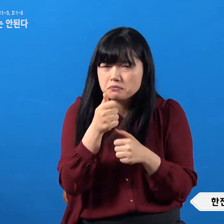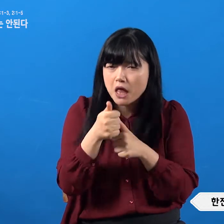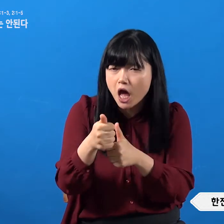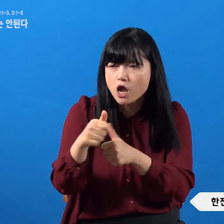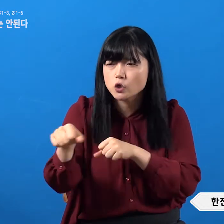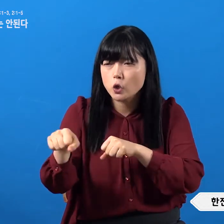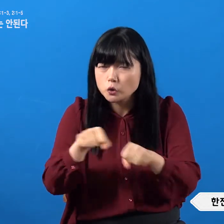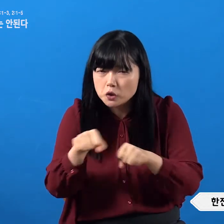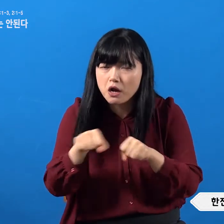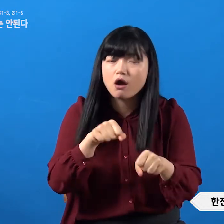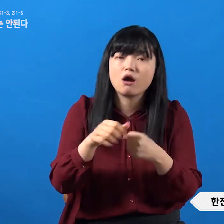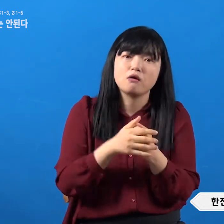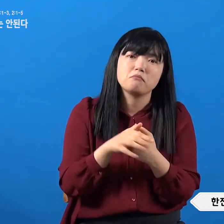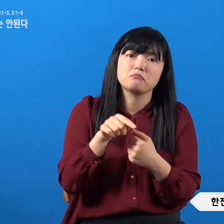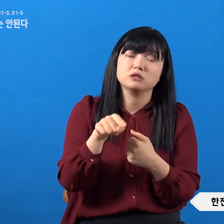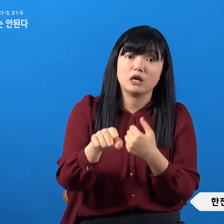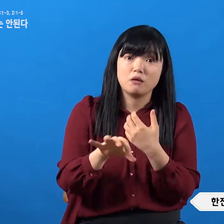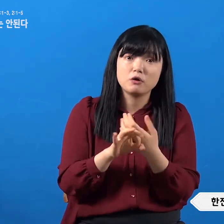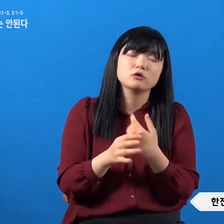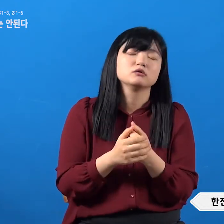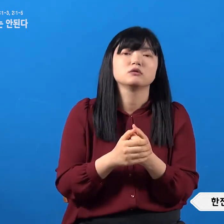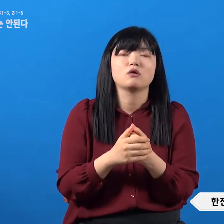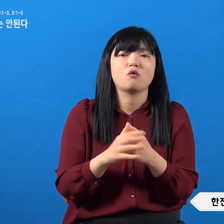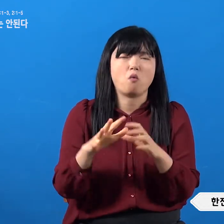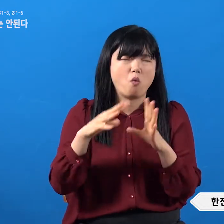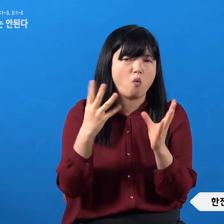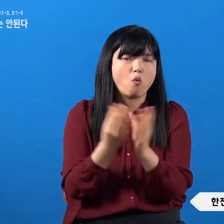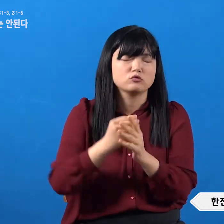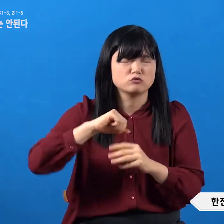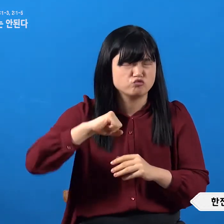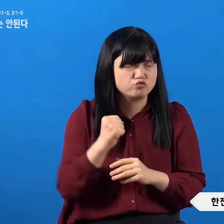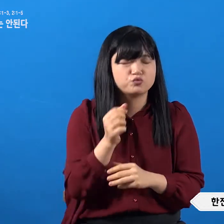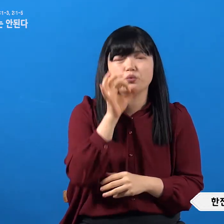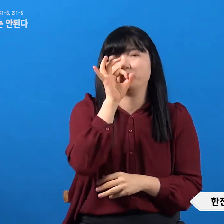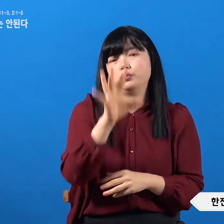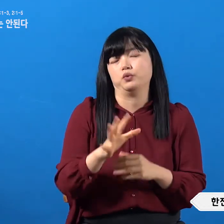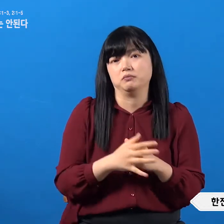따라서 움직이고 그렇게 하면 온전히 순종할 수가